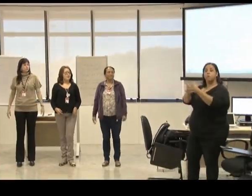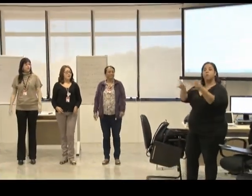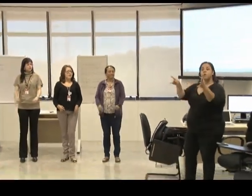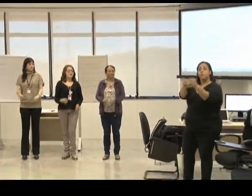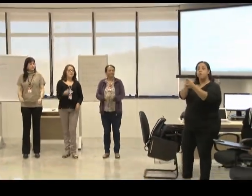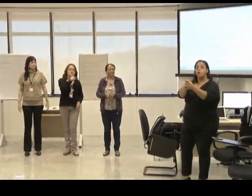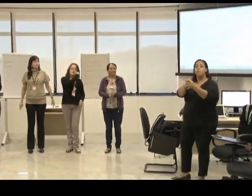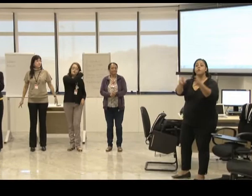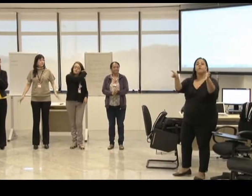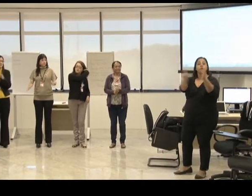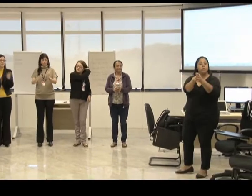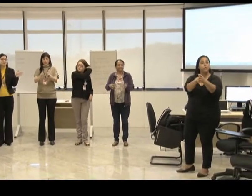Próprio.